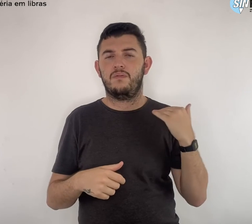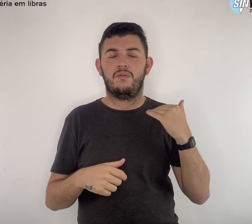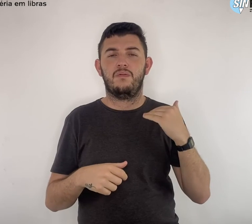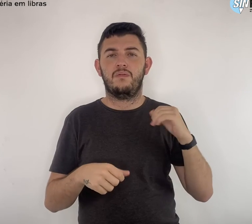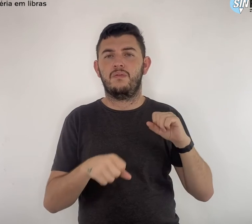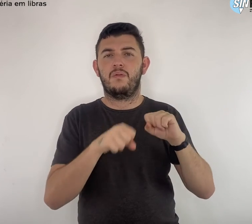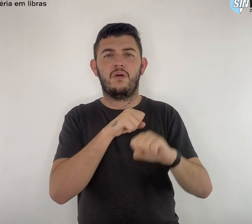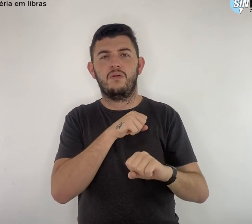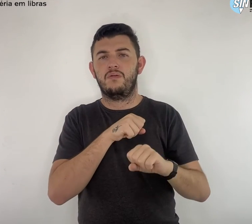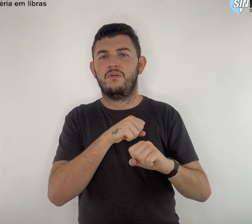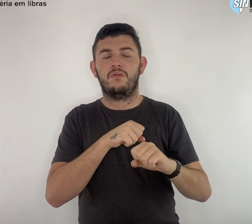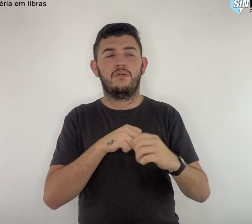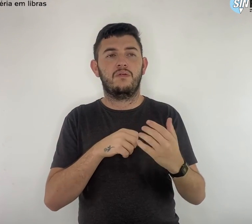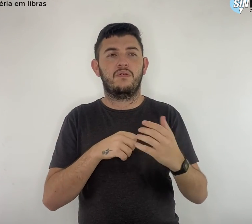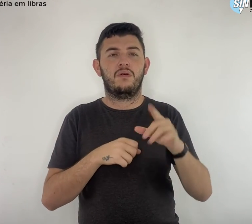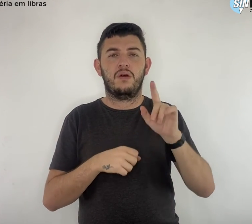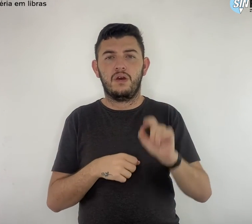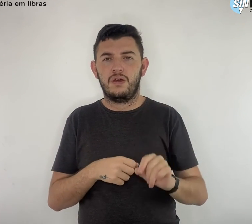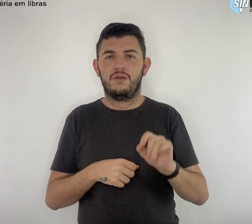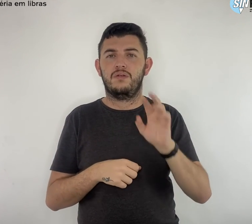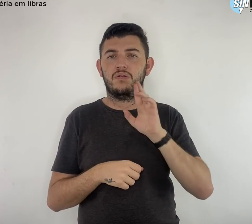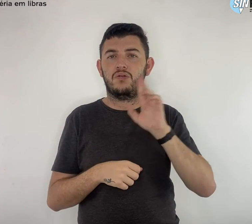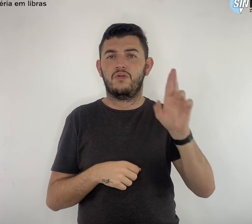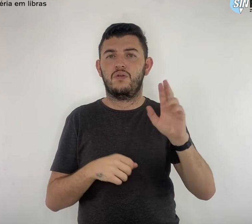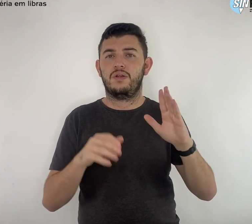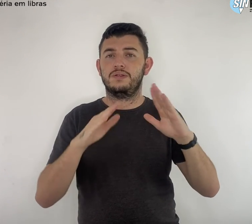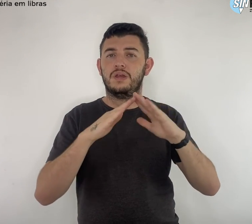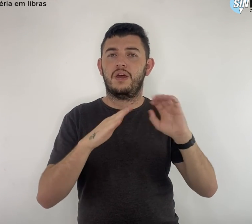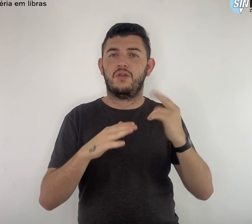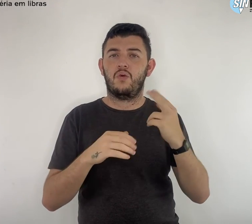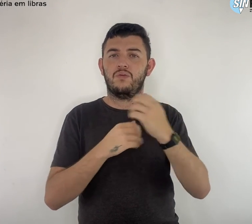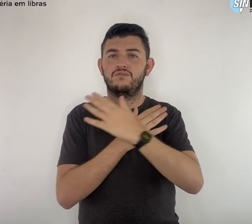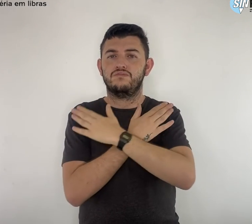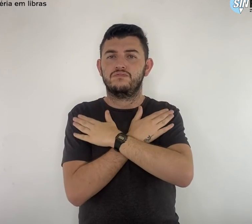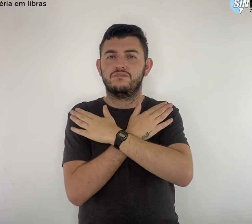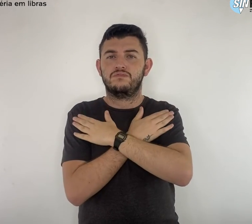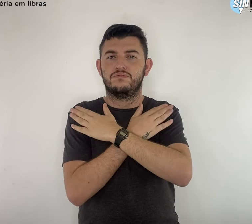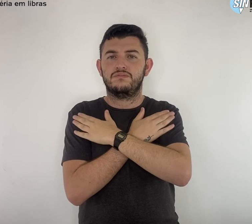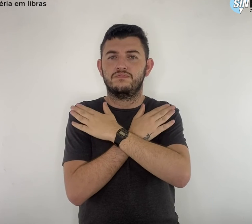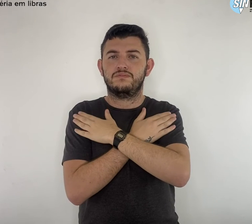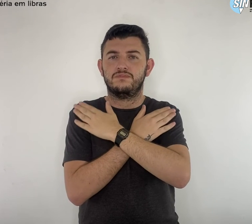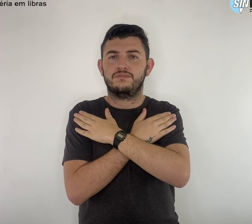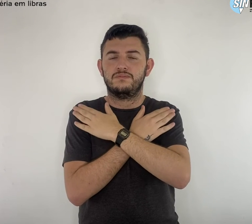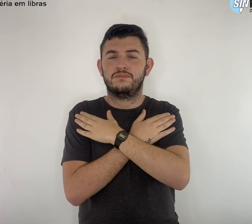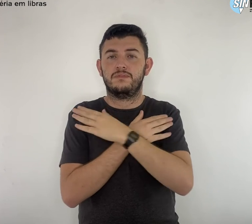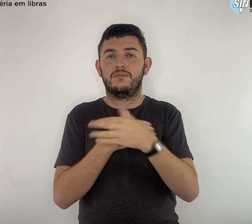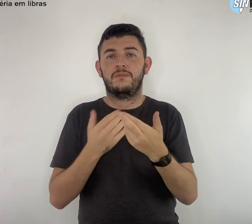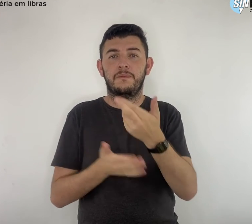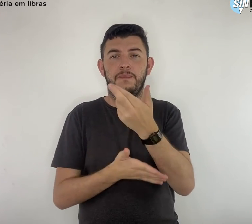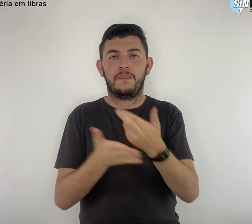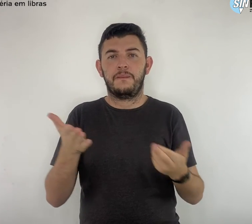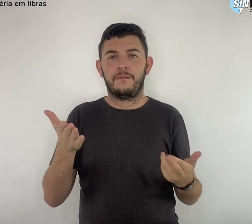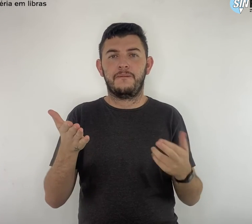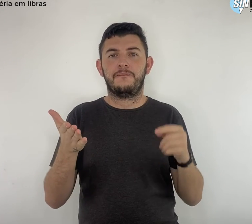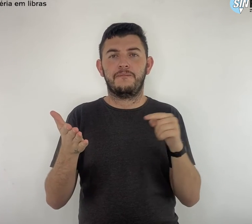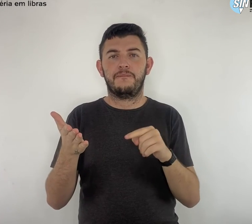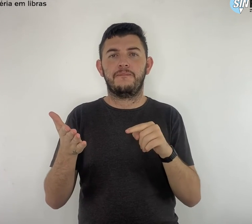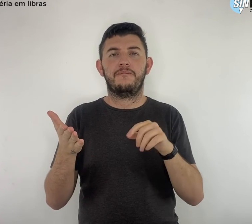das vítimas de feminicídio eram donas de casa ou estavam desempregadas. De acordo